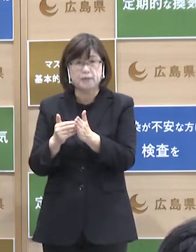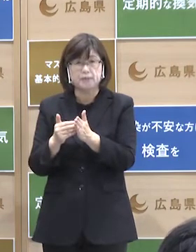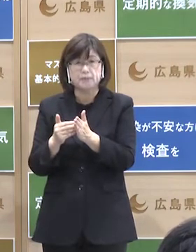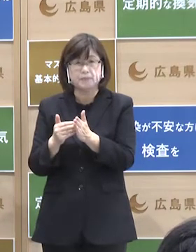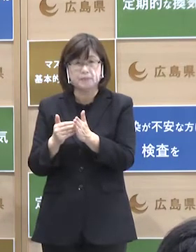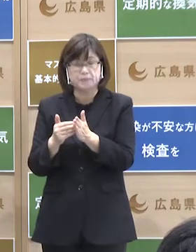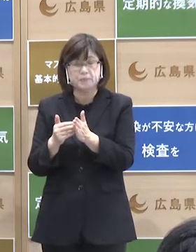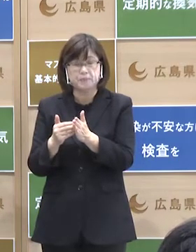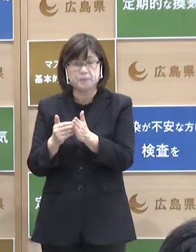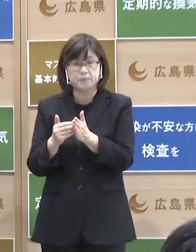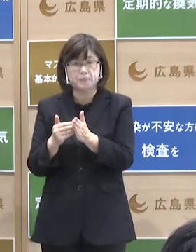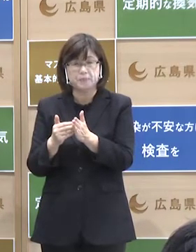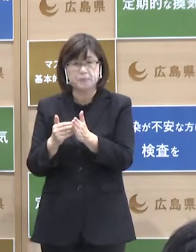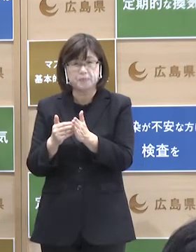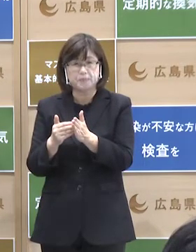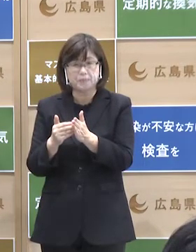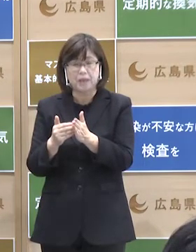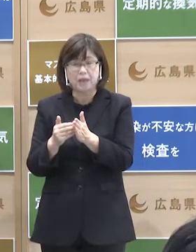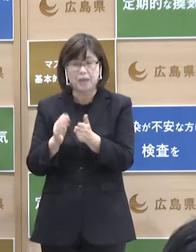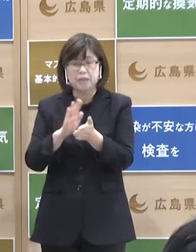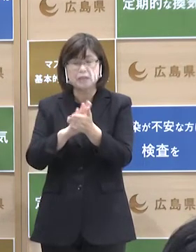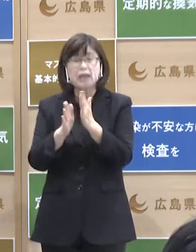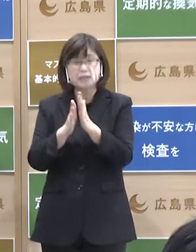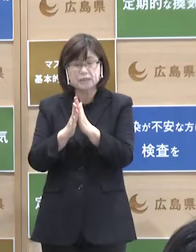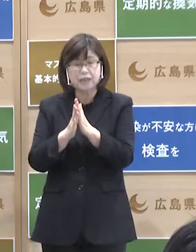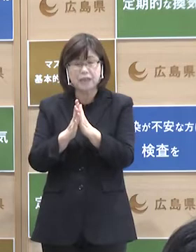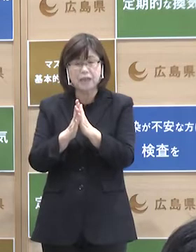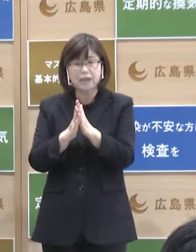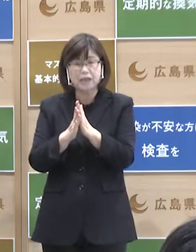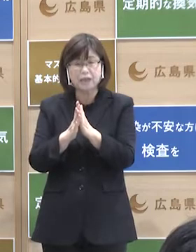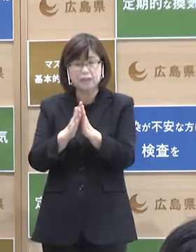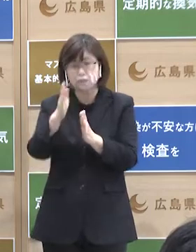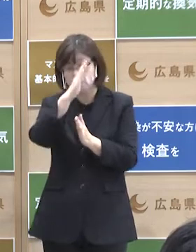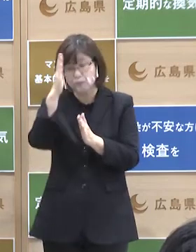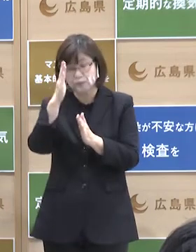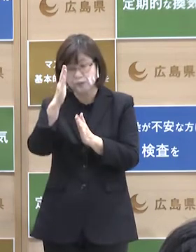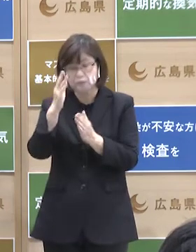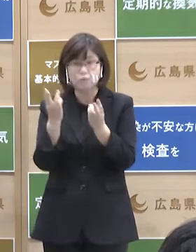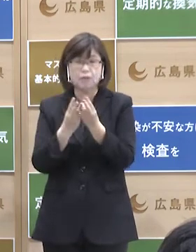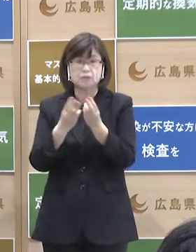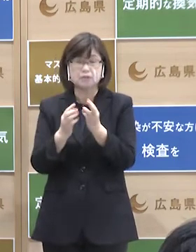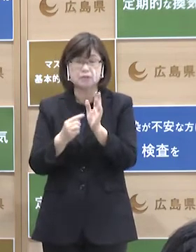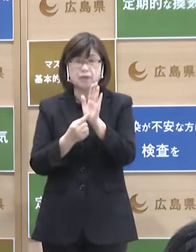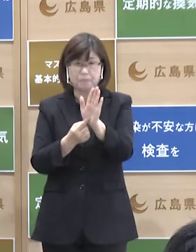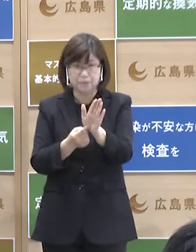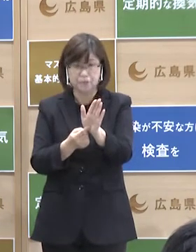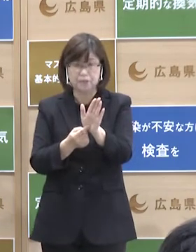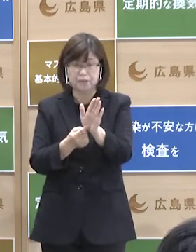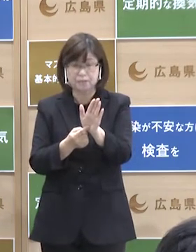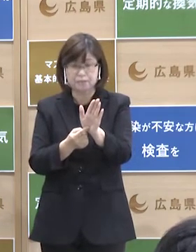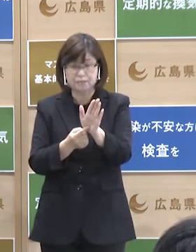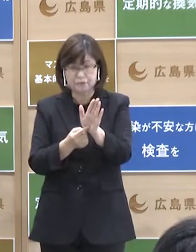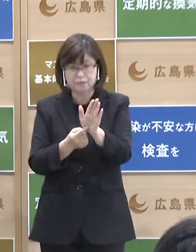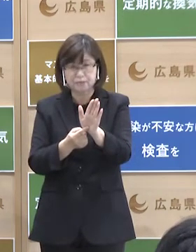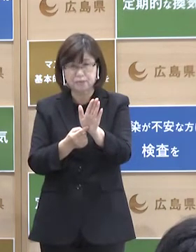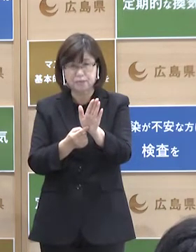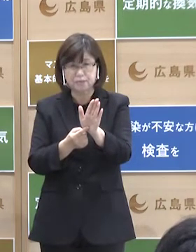1日早い情報は県だということで、県の情報を積極的にこう県民に意識して見てもらう